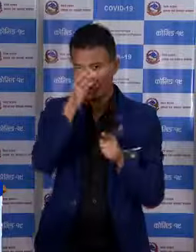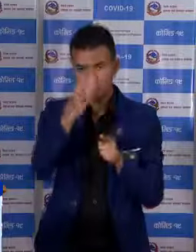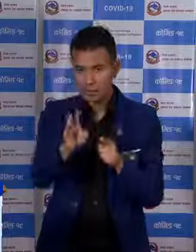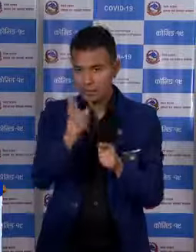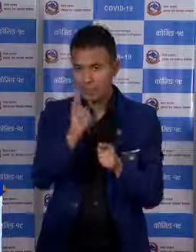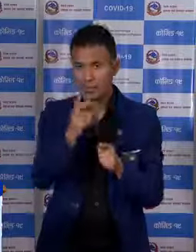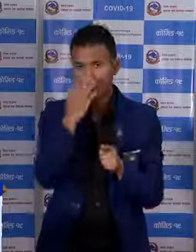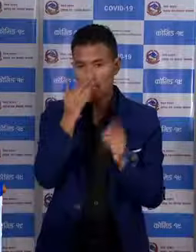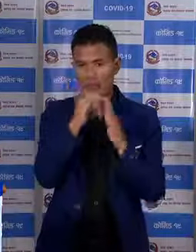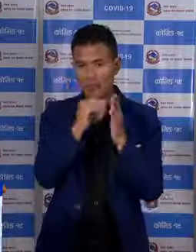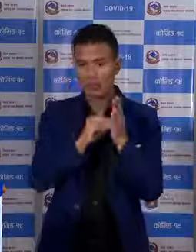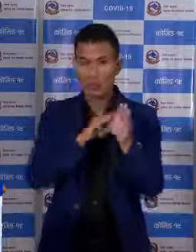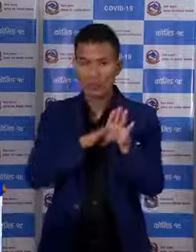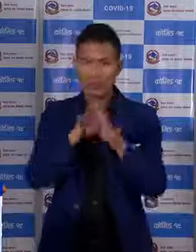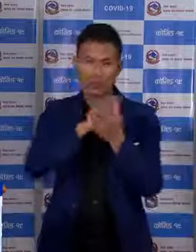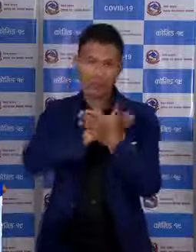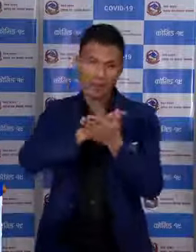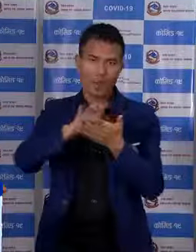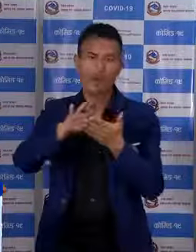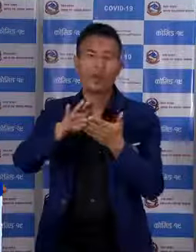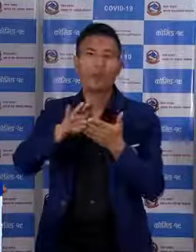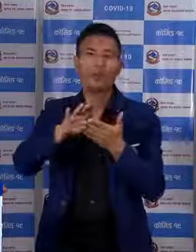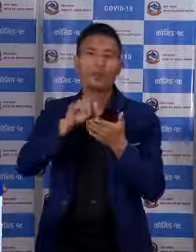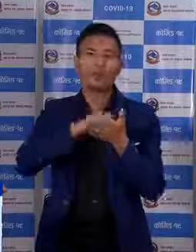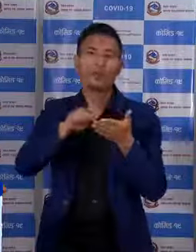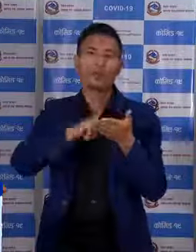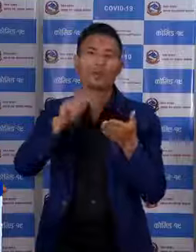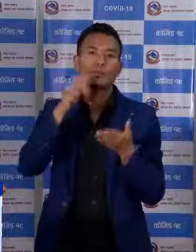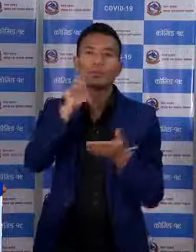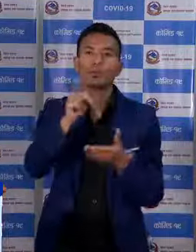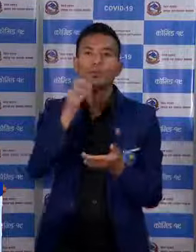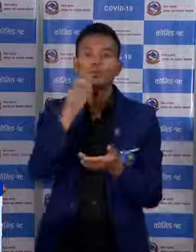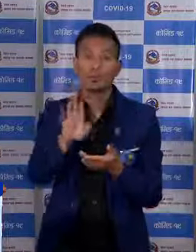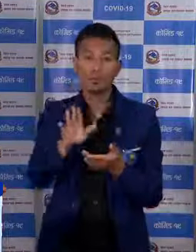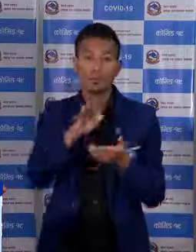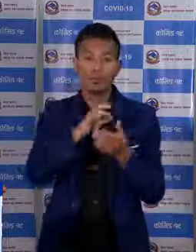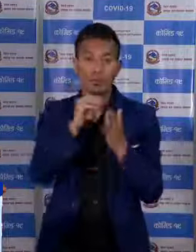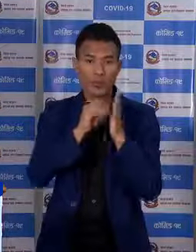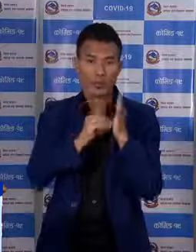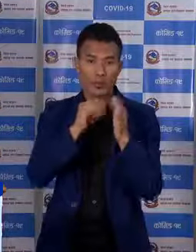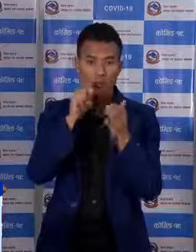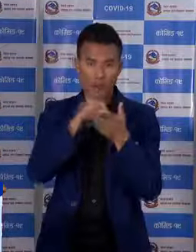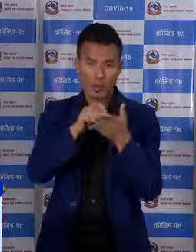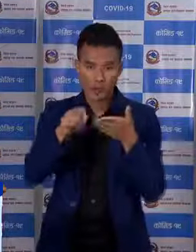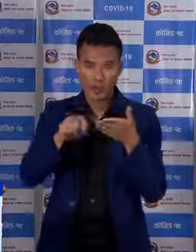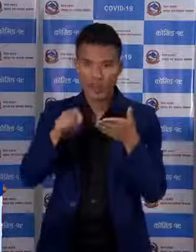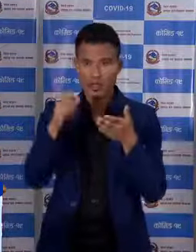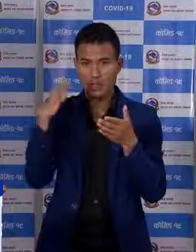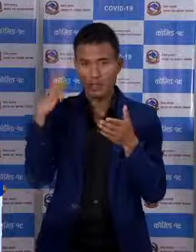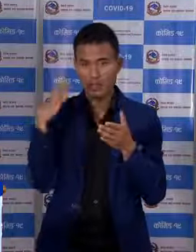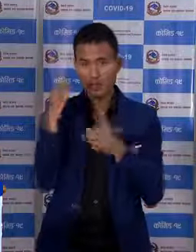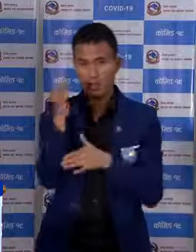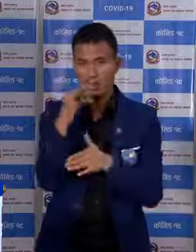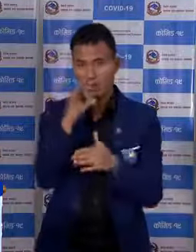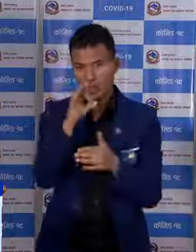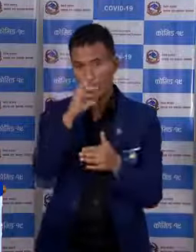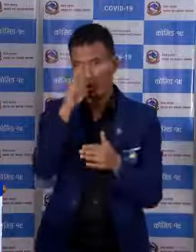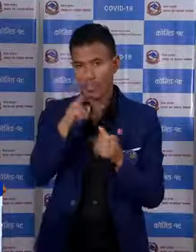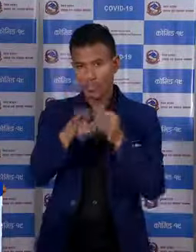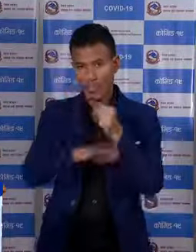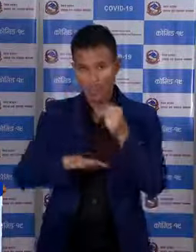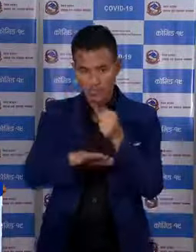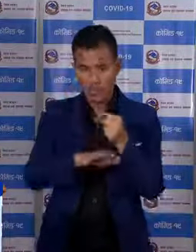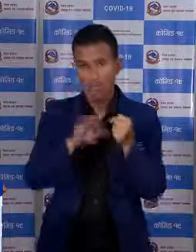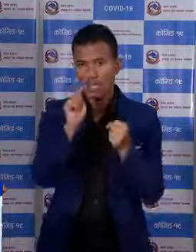तेसेले यो बिवरन हरूक प्रष्टरूक मा भर्णू पर्ने हुंछ ते यो बिवरन भर्ने दाइतो हम्रो मंत्रा लायर मातवत